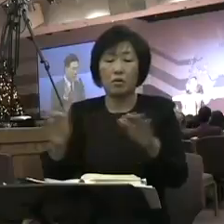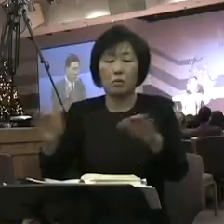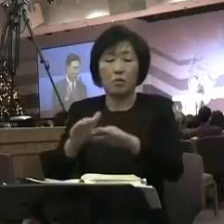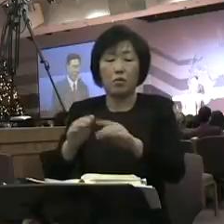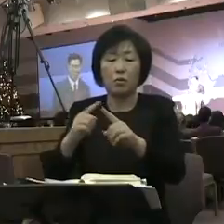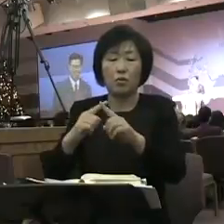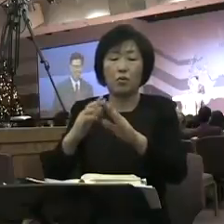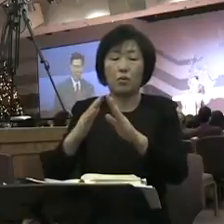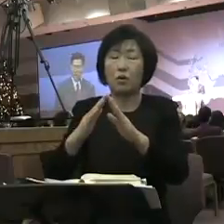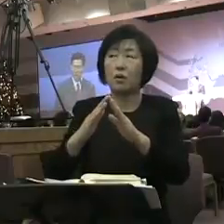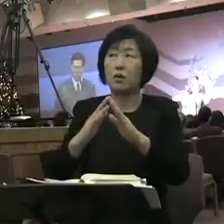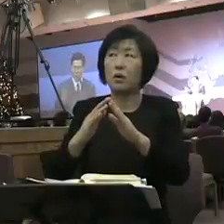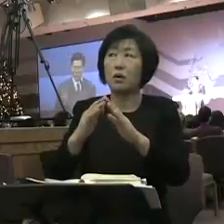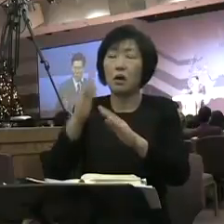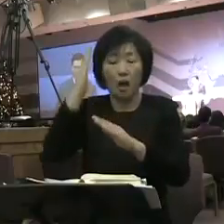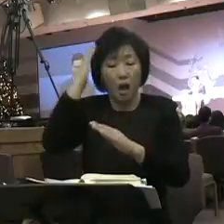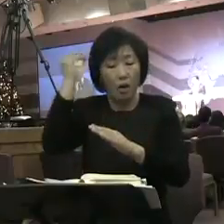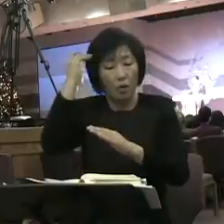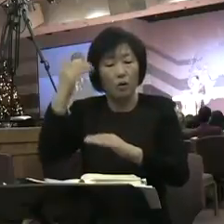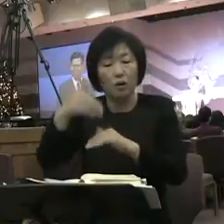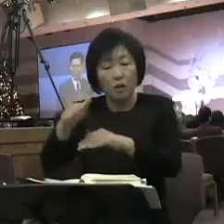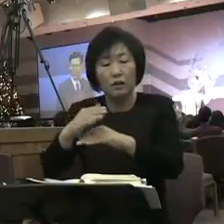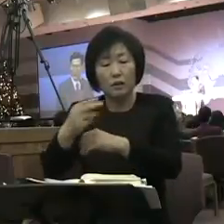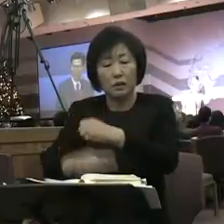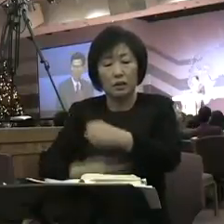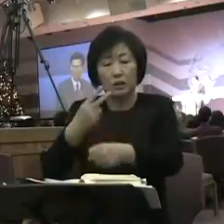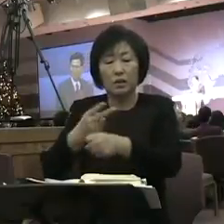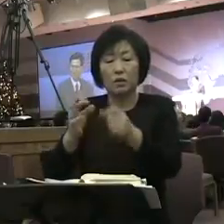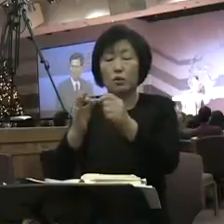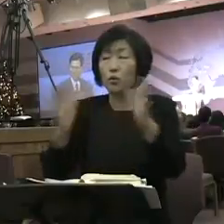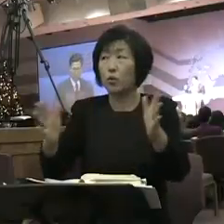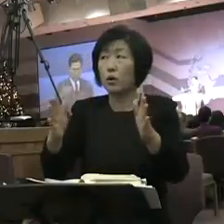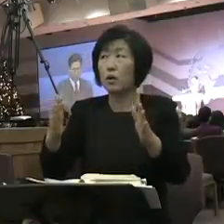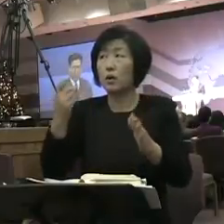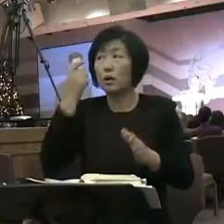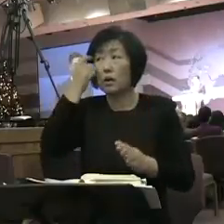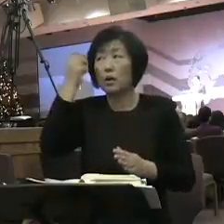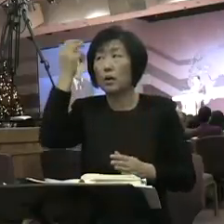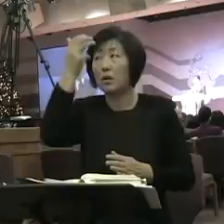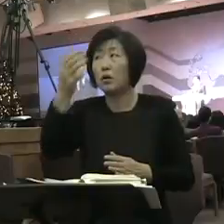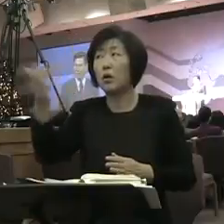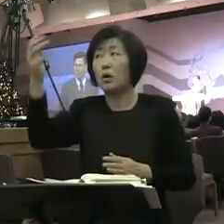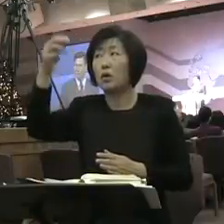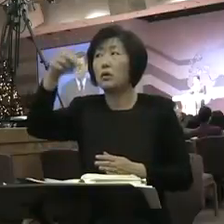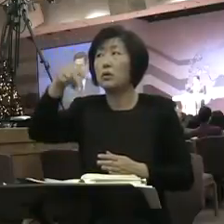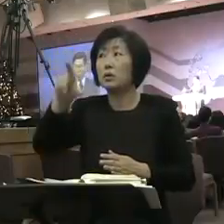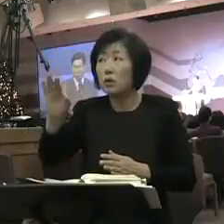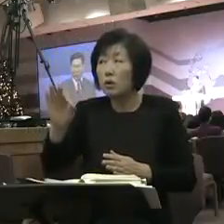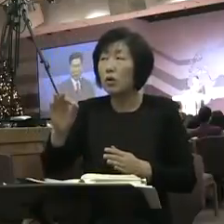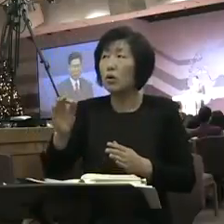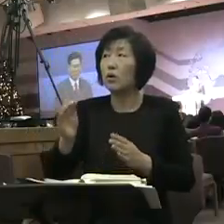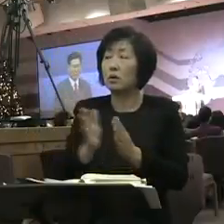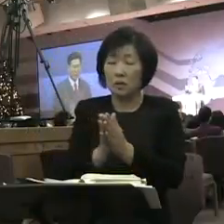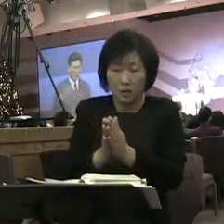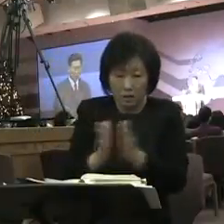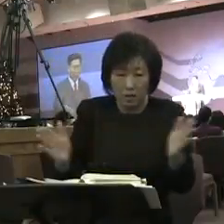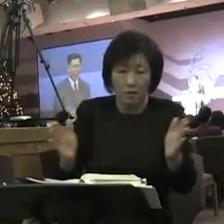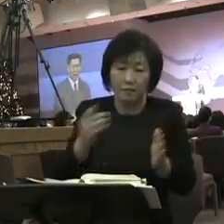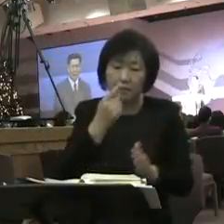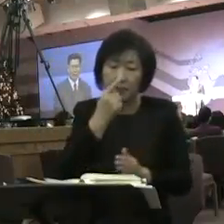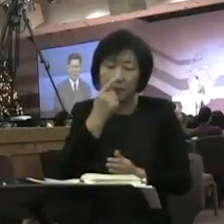가서 2년 동안 한국 교회 영성을 배우고 오신 분이에요. 그리고 교회를 개척을 하셨습니다.